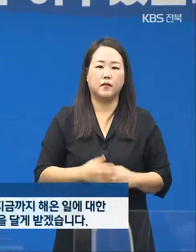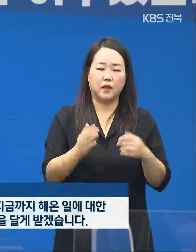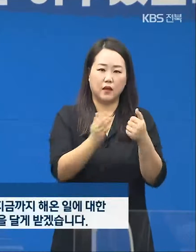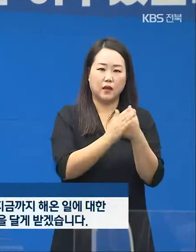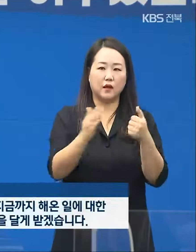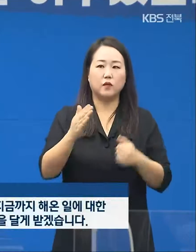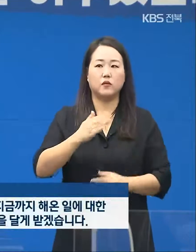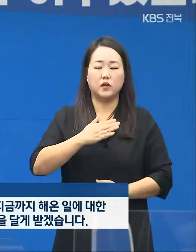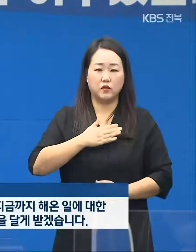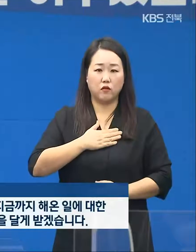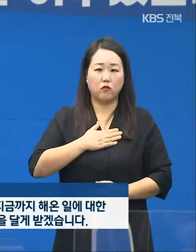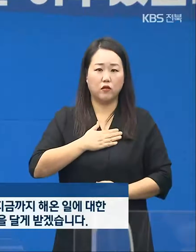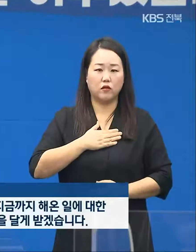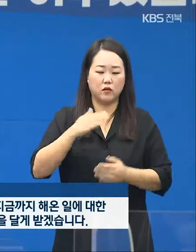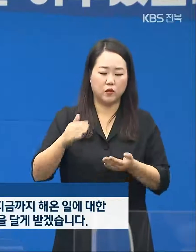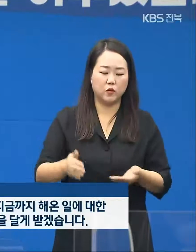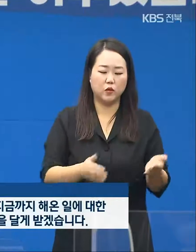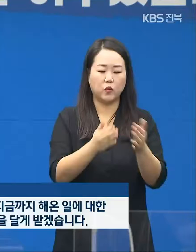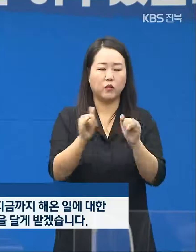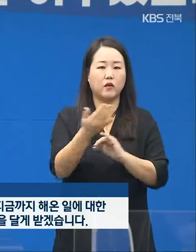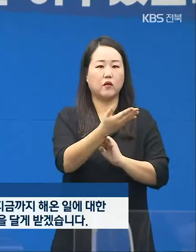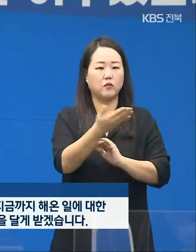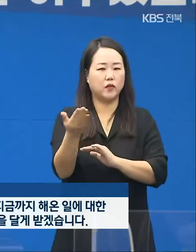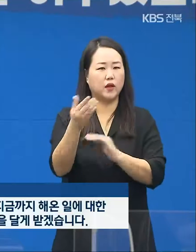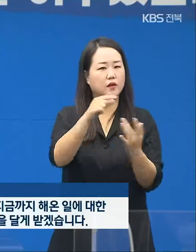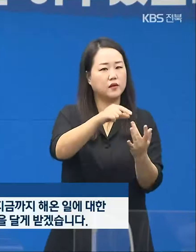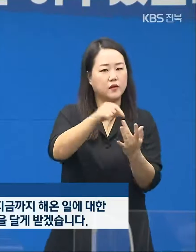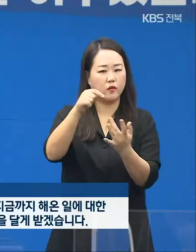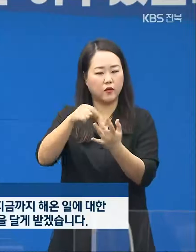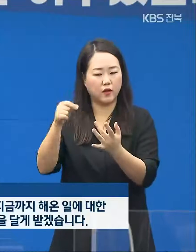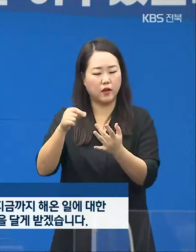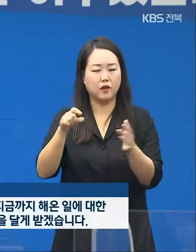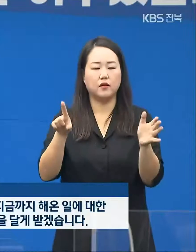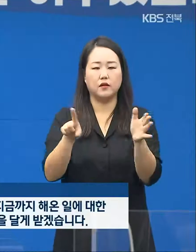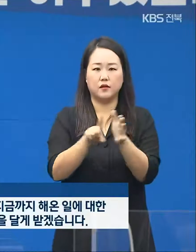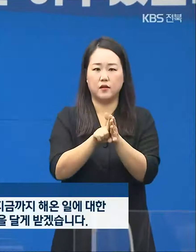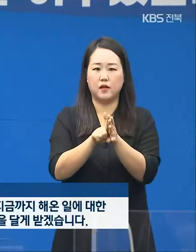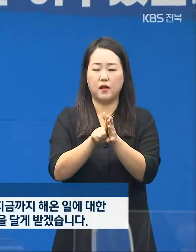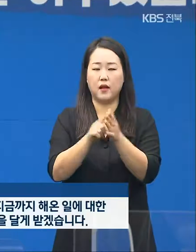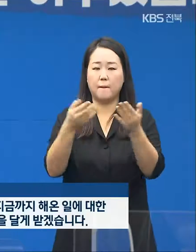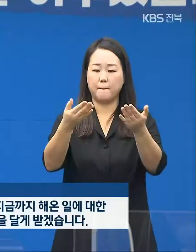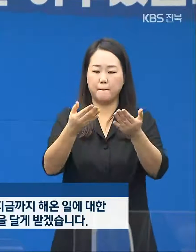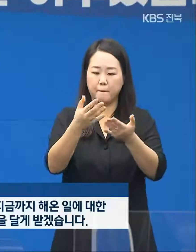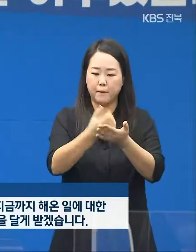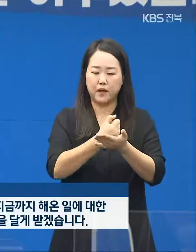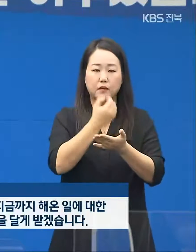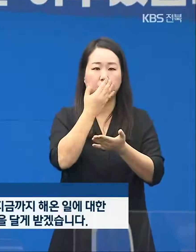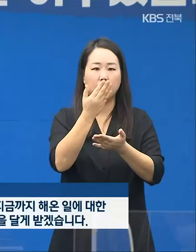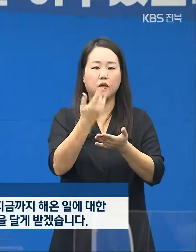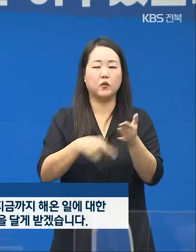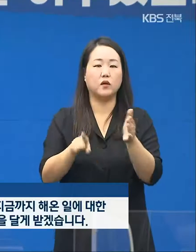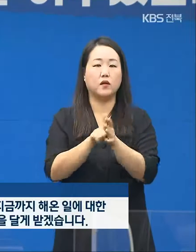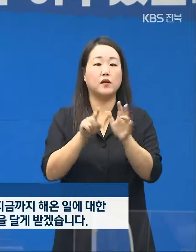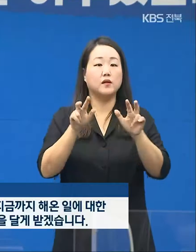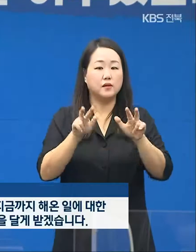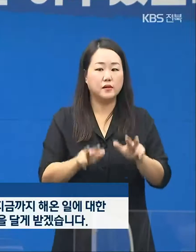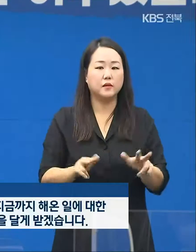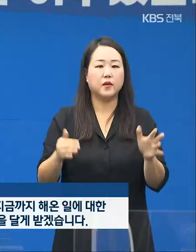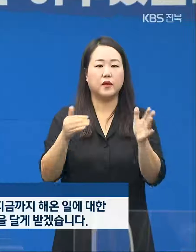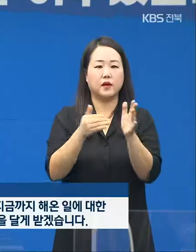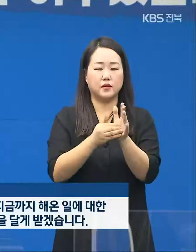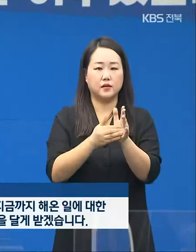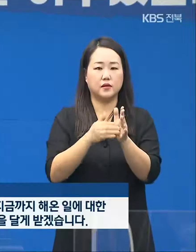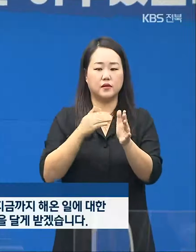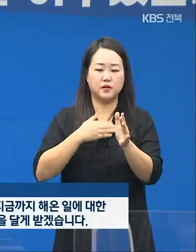도민들의 선택 또 신뢰를 받을 수 있도록 지금까지 해온 일에 대한 평가도